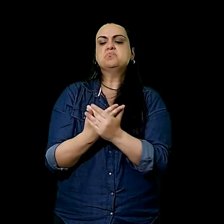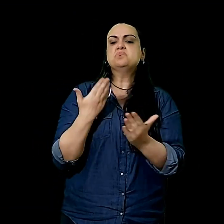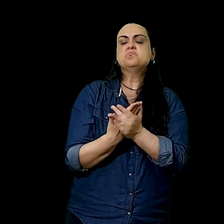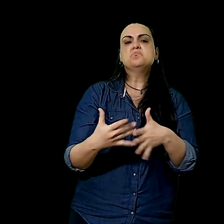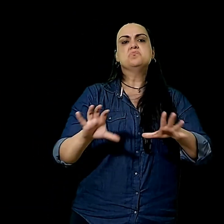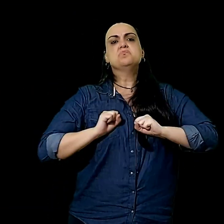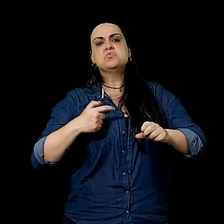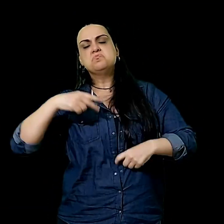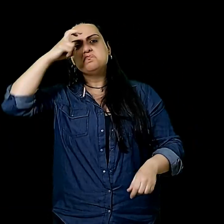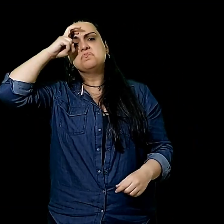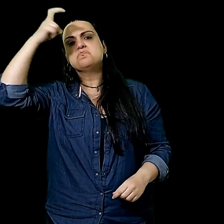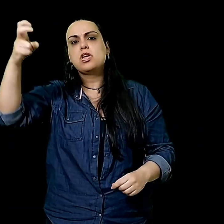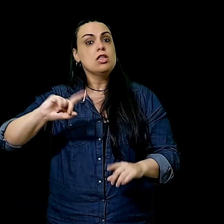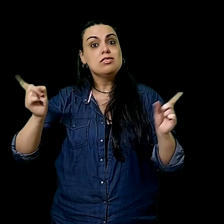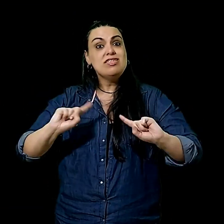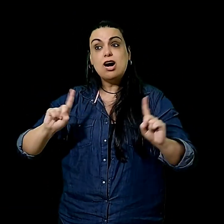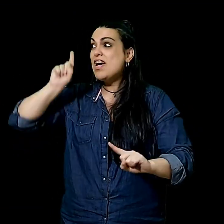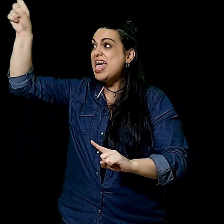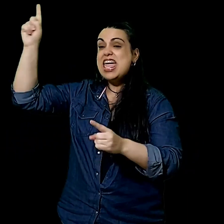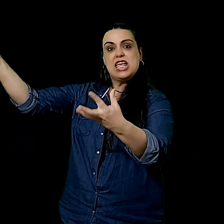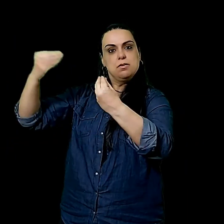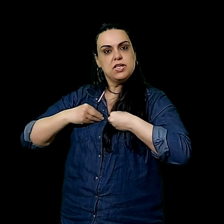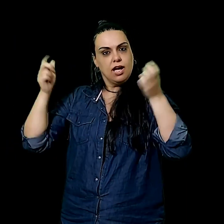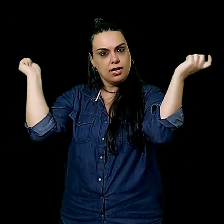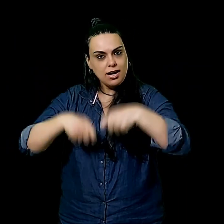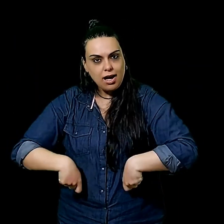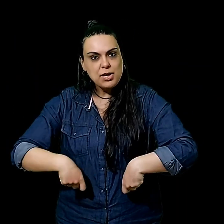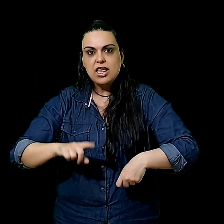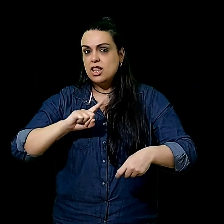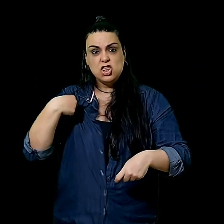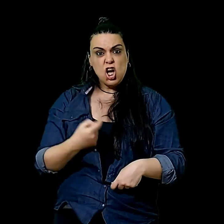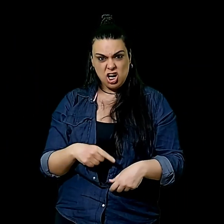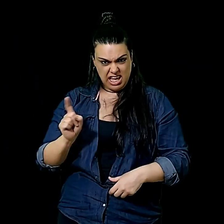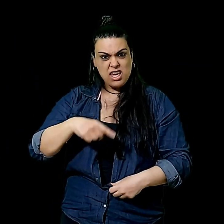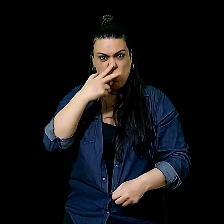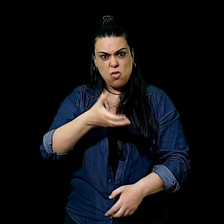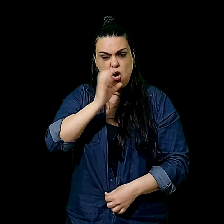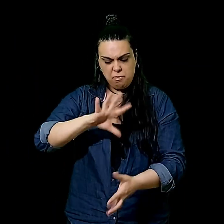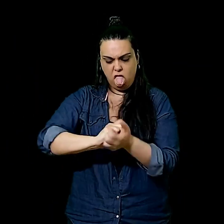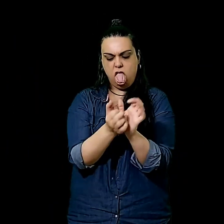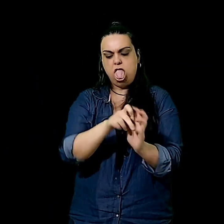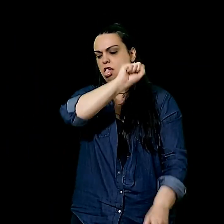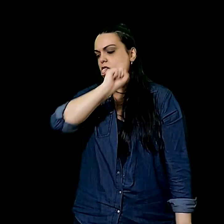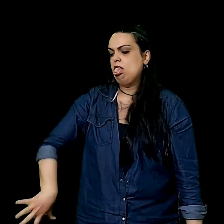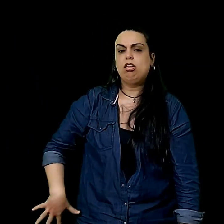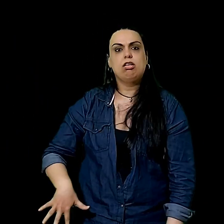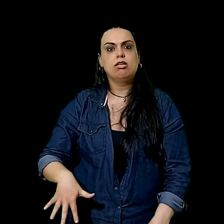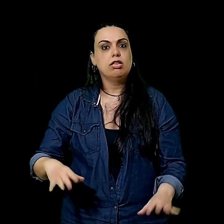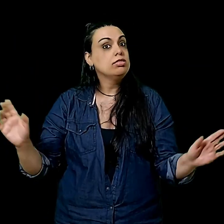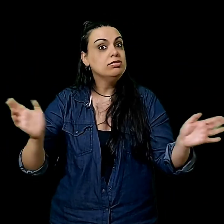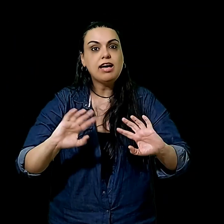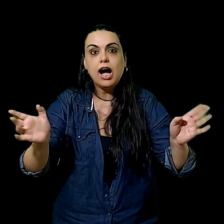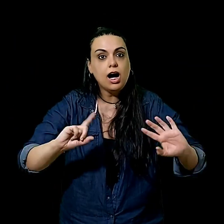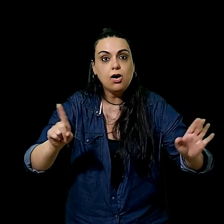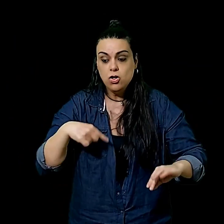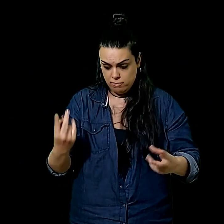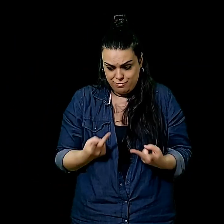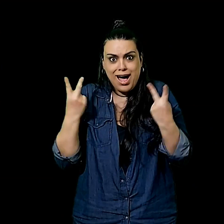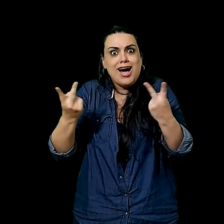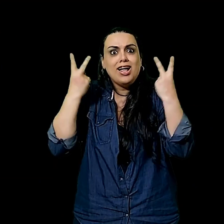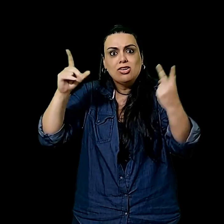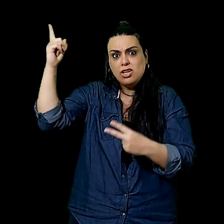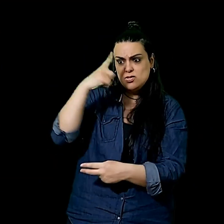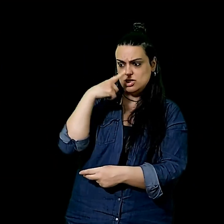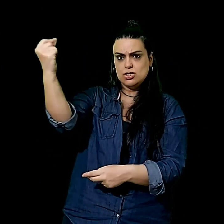corpos descartáveis. Por isso eu estou aqui declarando que se fosse uma pergunta, qual é a durabilidade de uma